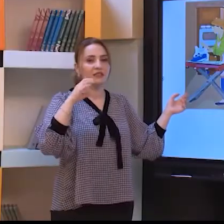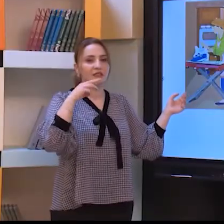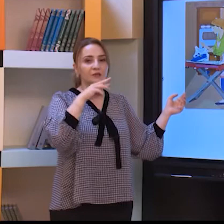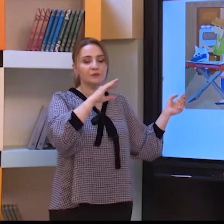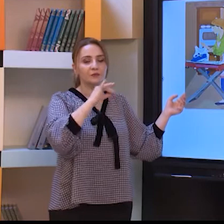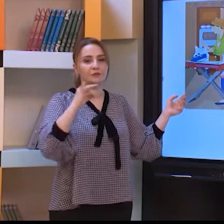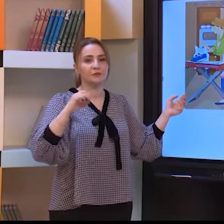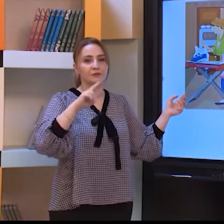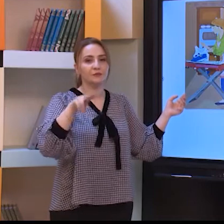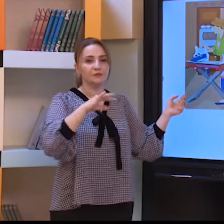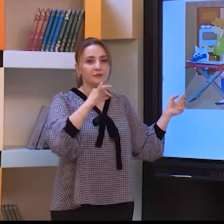istidir.